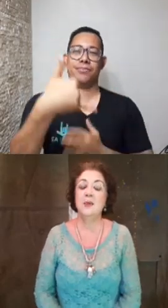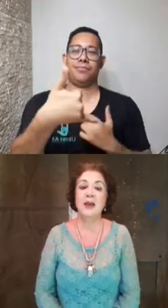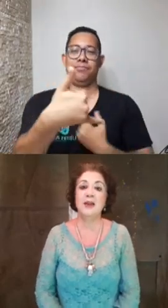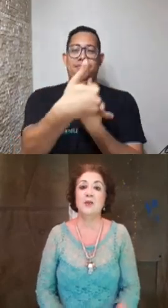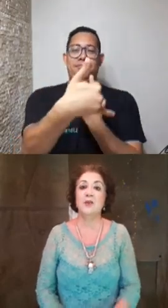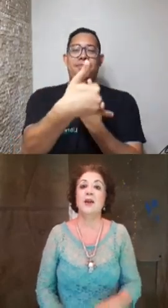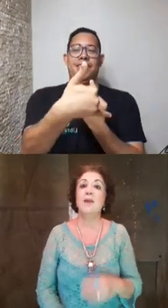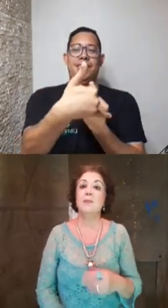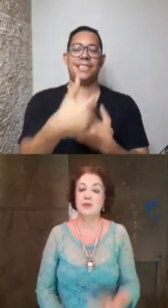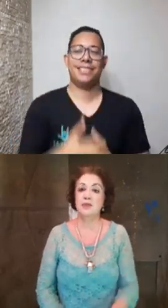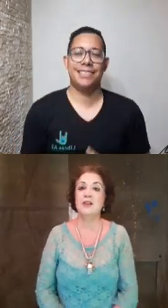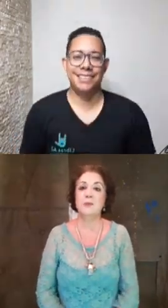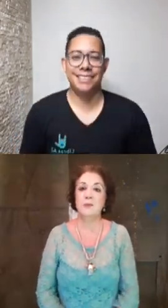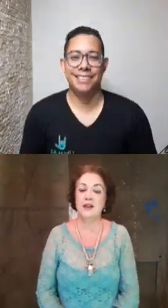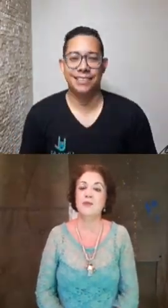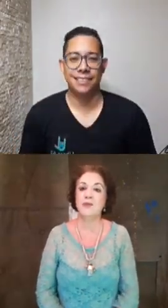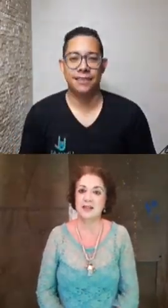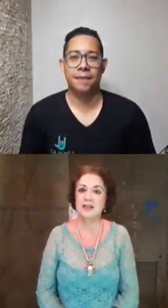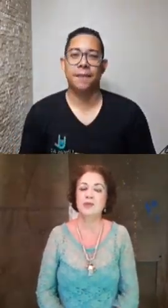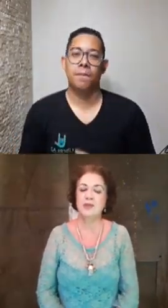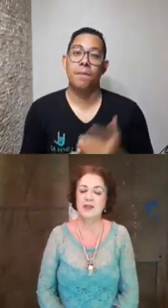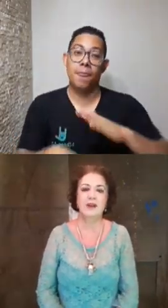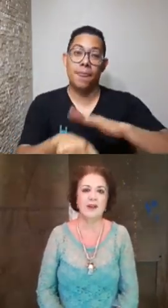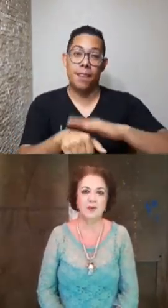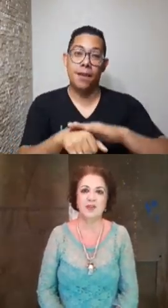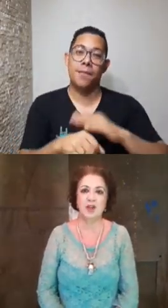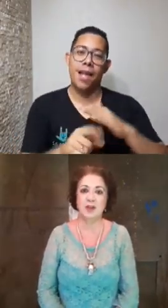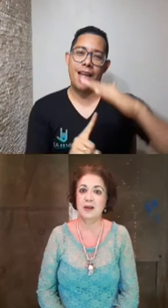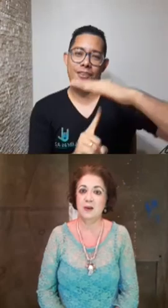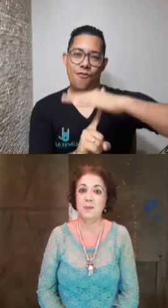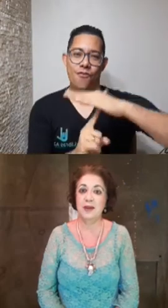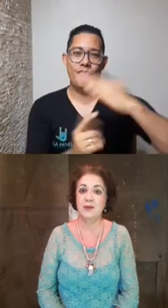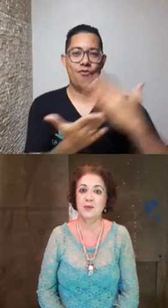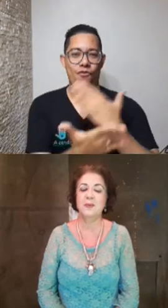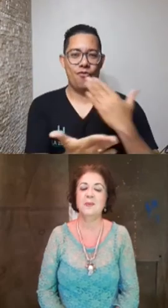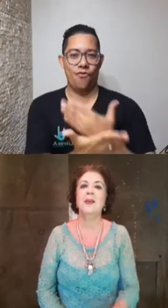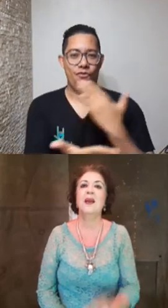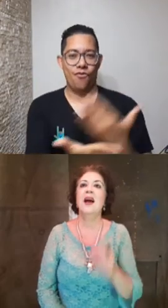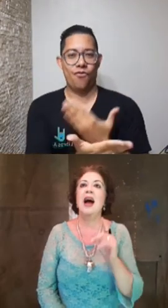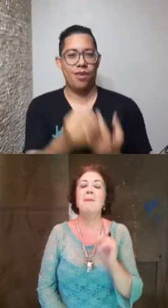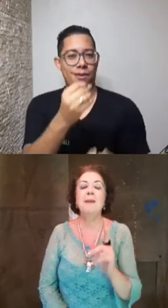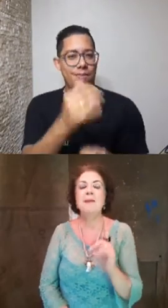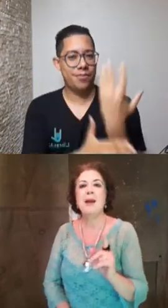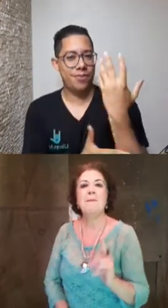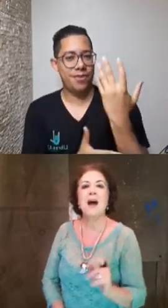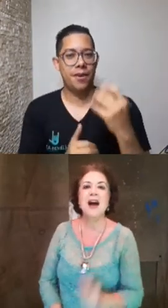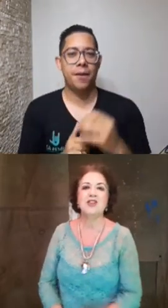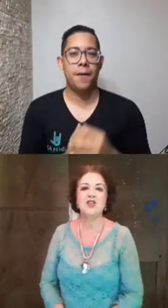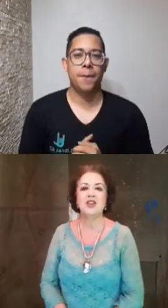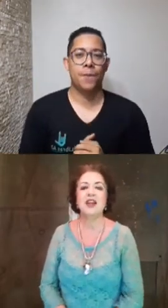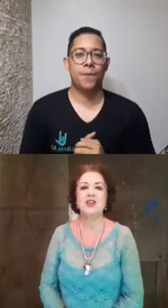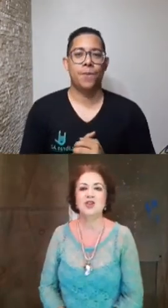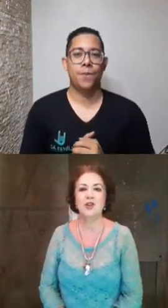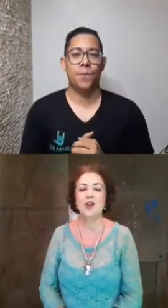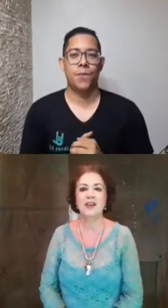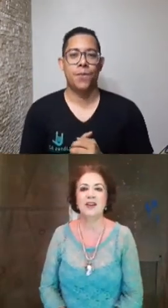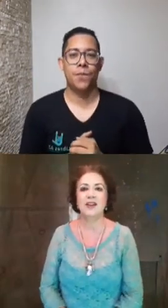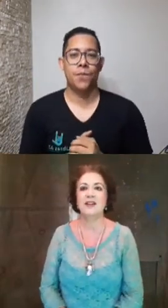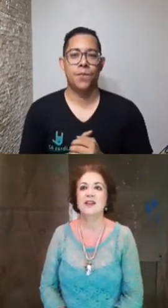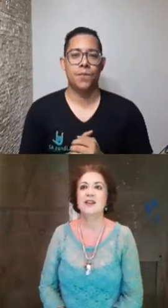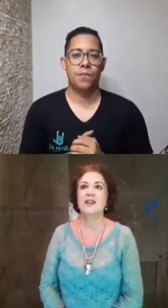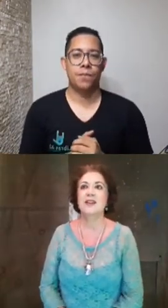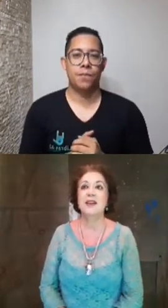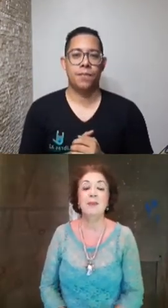Esse momento é produzido pela Fundação do Livro e Leitura de Ribeirão Preto. A primeira parte da